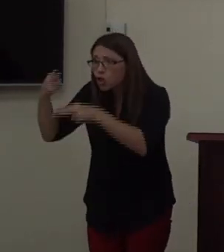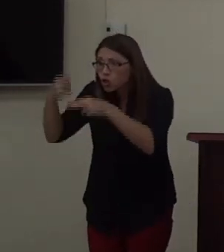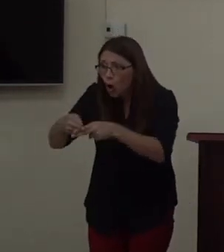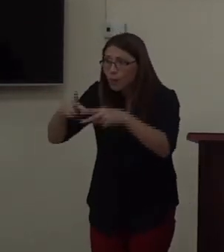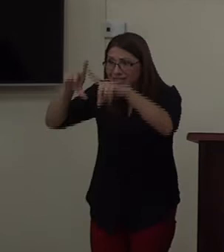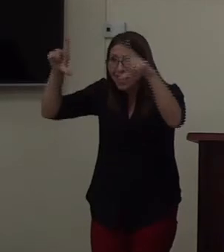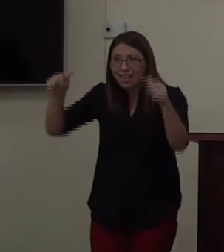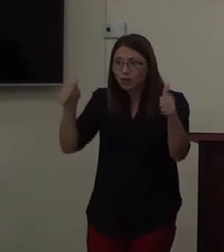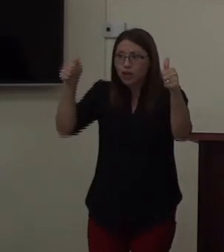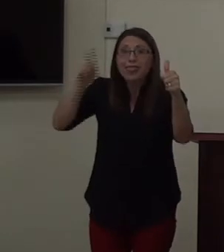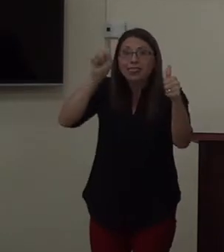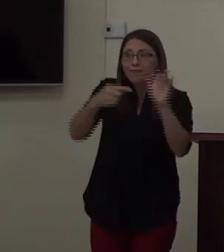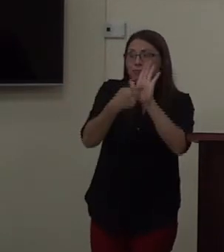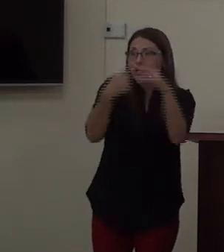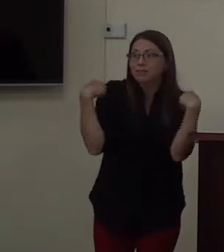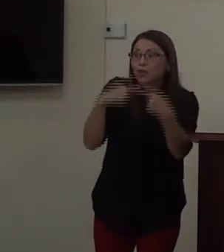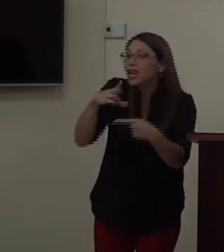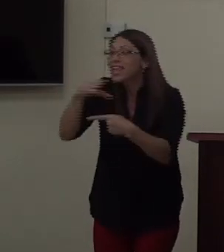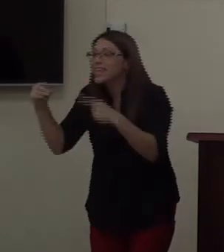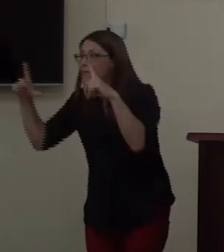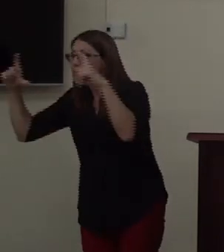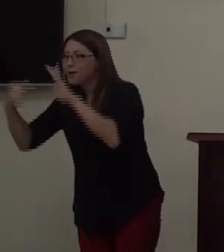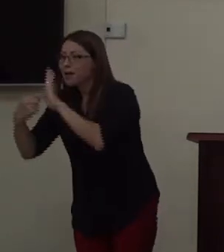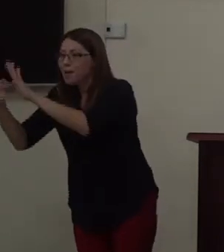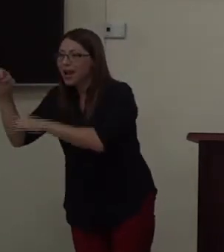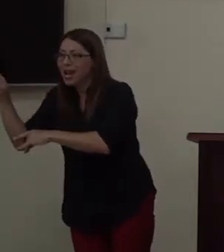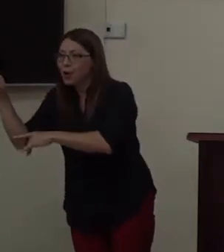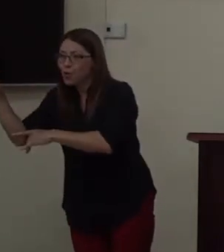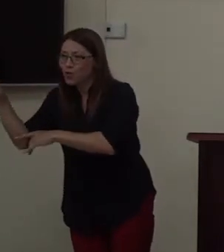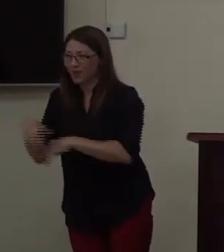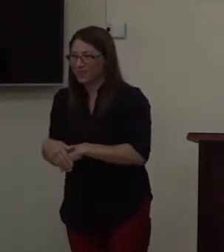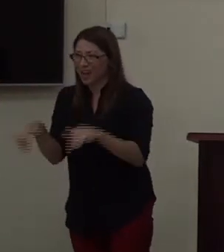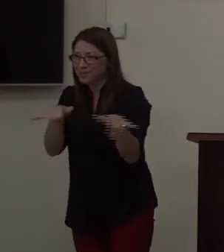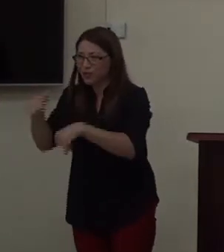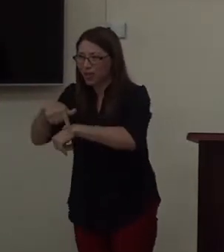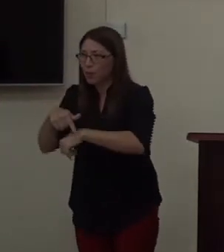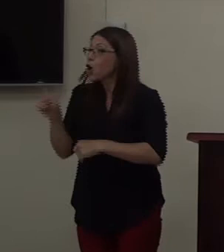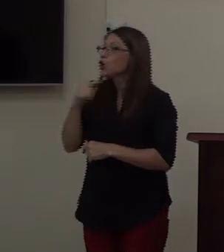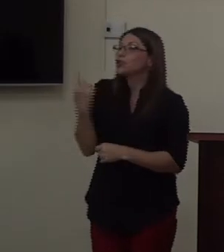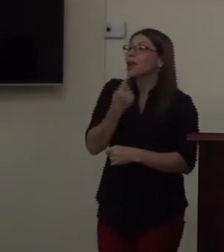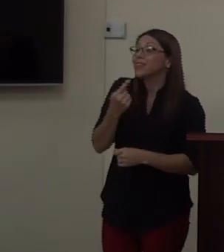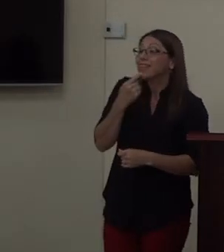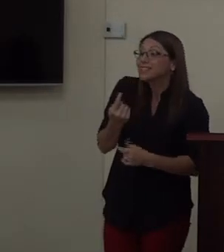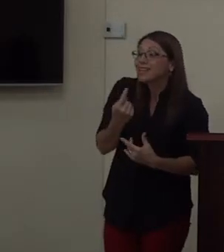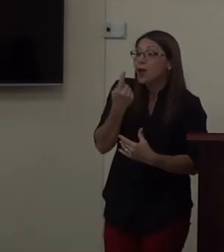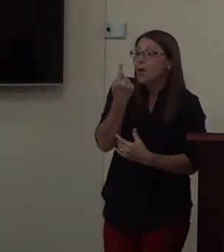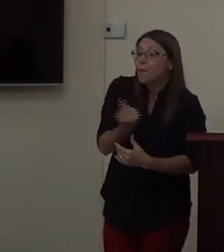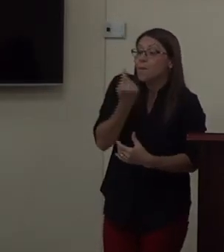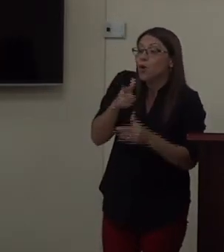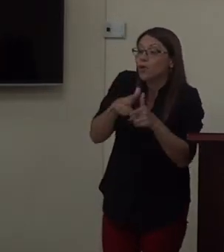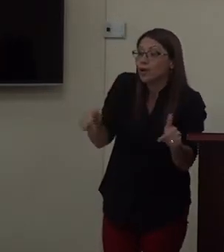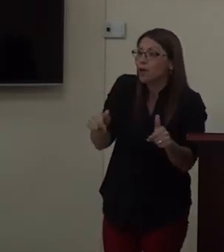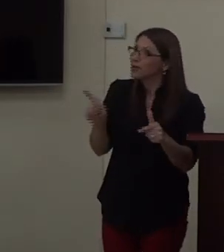maleco y en español al mismo tiempo? Ya ni siquiera la pregunta, ¿verdad? Sobre monolingüismo y maleco, sino bueno, pongámoslo de forma bilingüe, ¿verdad? Entre ellos un